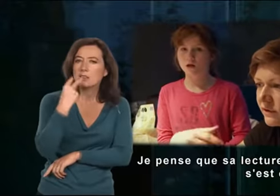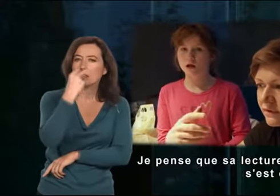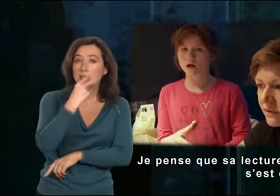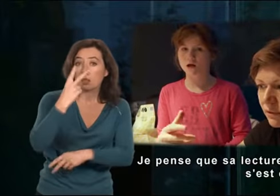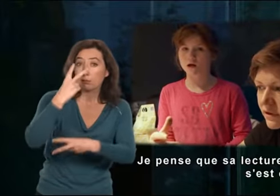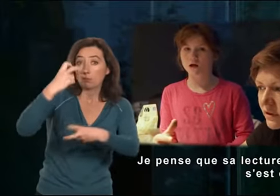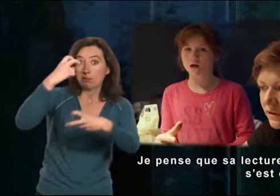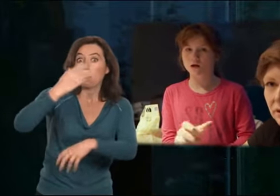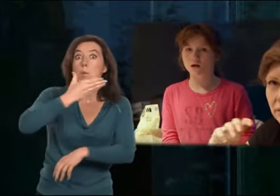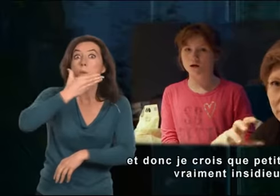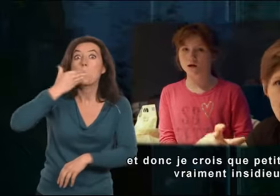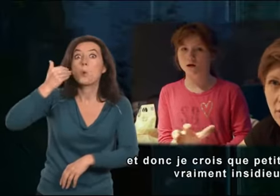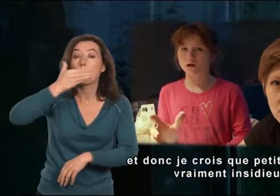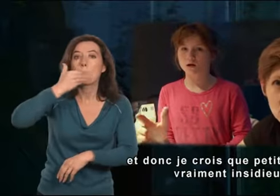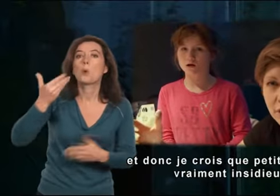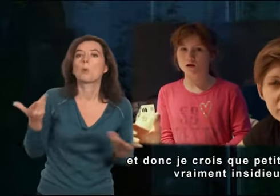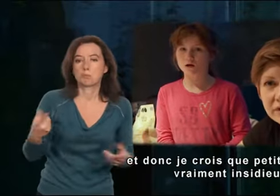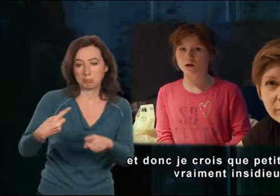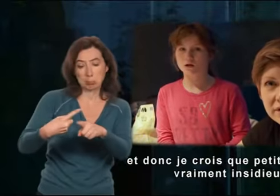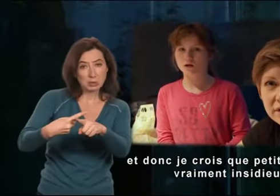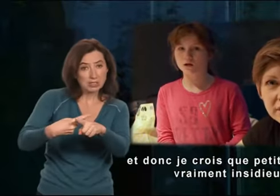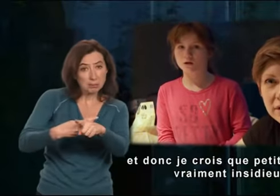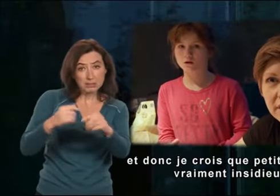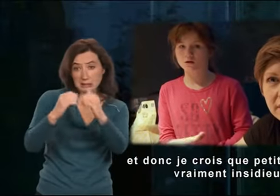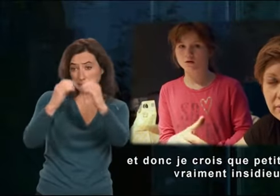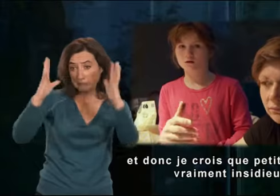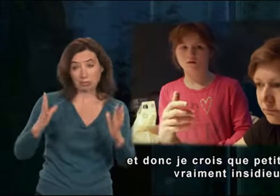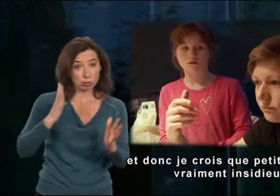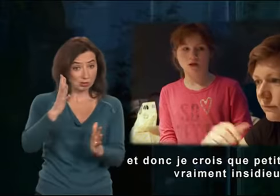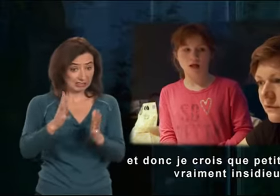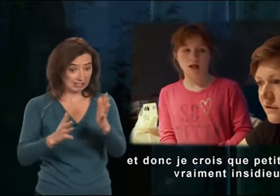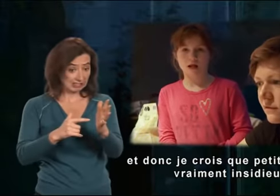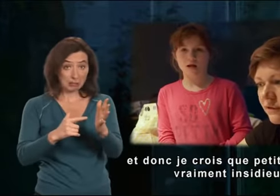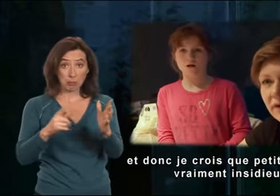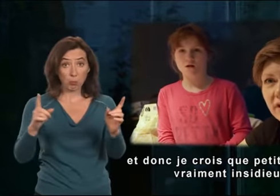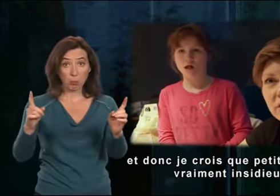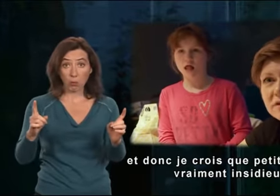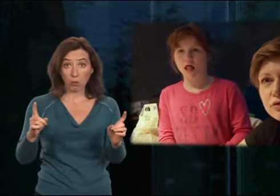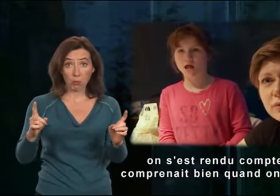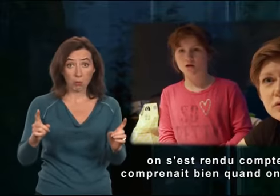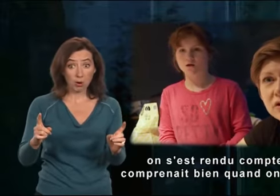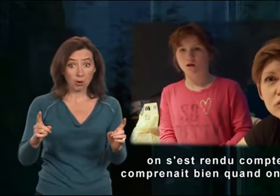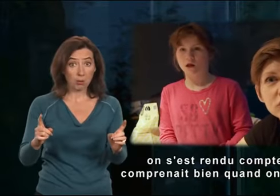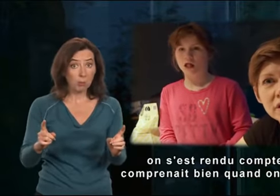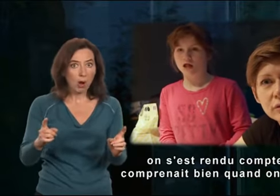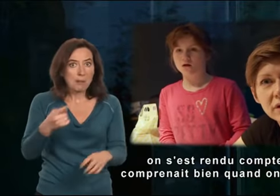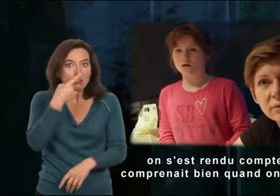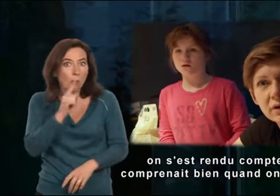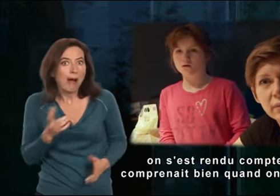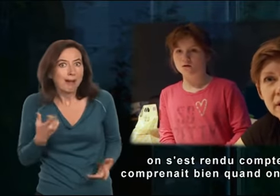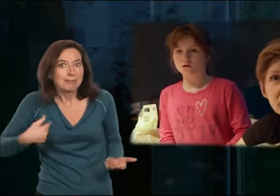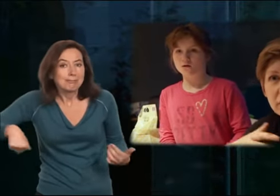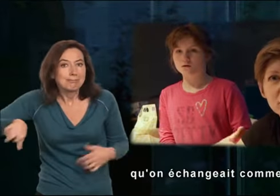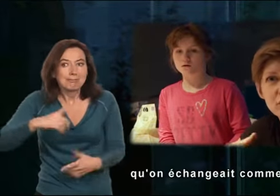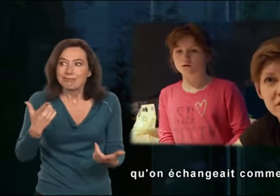aussi s'est enrichie. Et donc, je crois que petit à petit, ça s'est fait vraiment insidieusement. On s'est rendu compte qu'elle comprenait bien